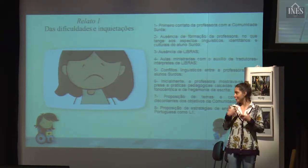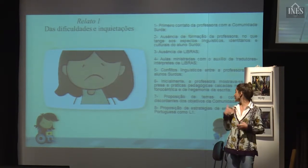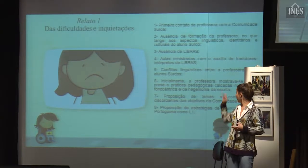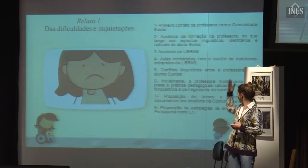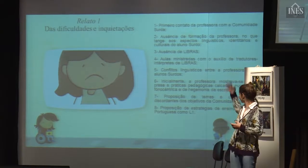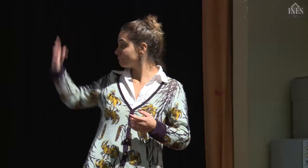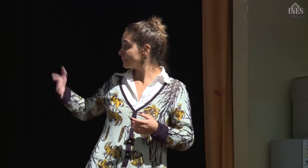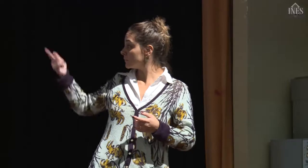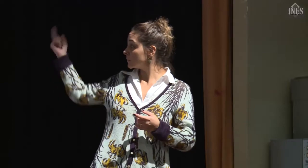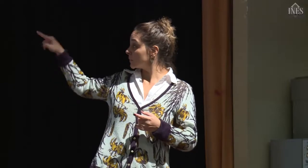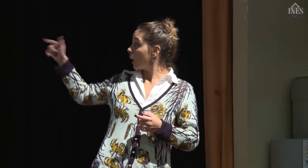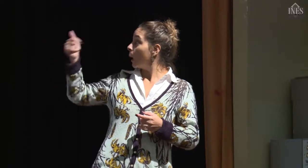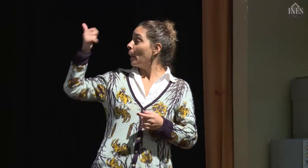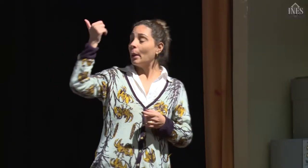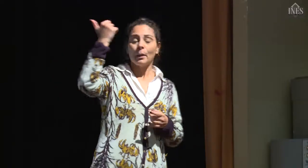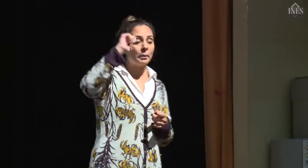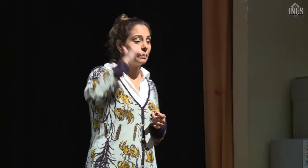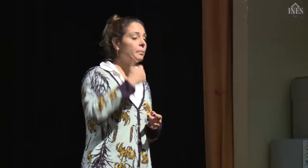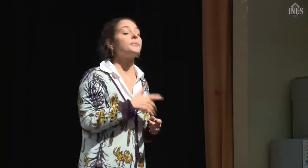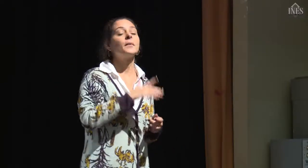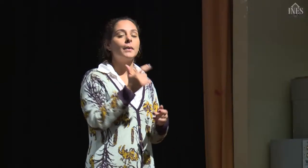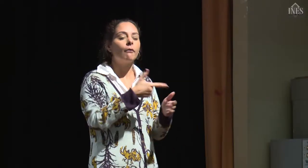Eu vou contar aqui para vocês, está aqui enumerado.